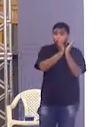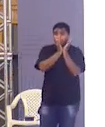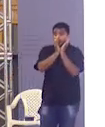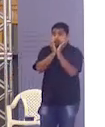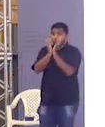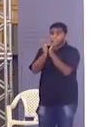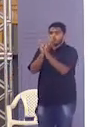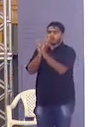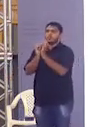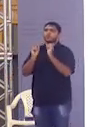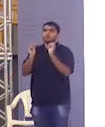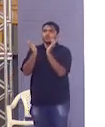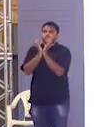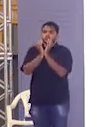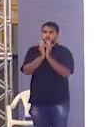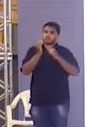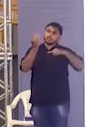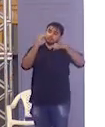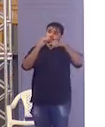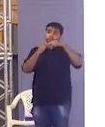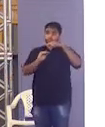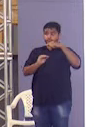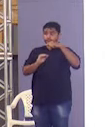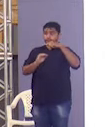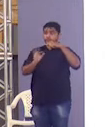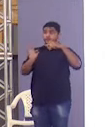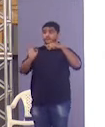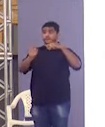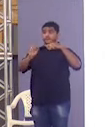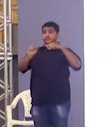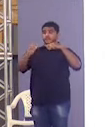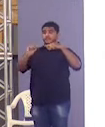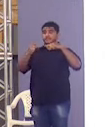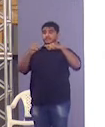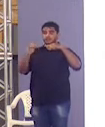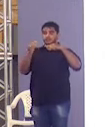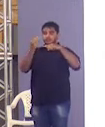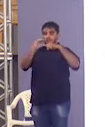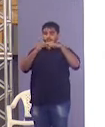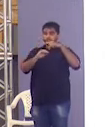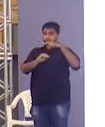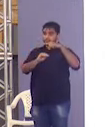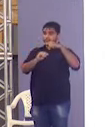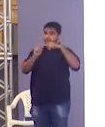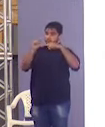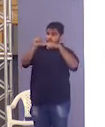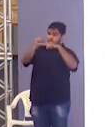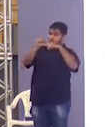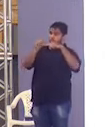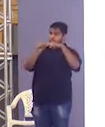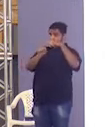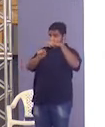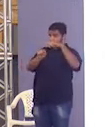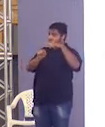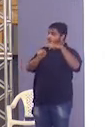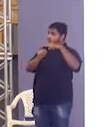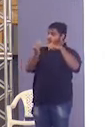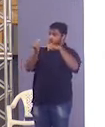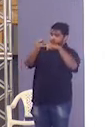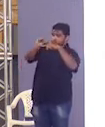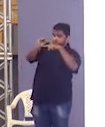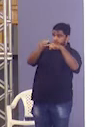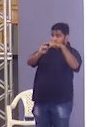frações. São números onde cada fração ela tem o numerador e o denominador. Porém,